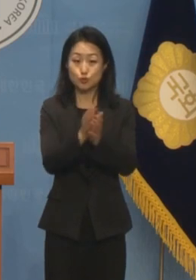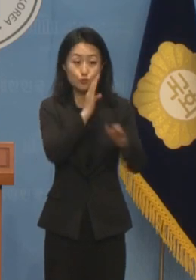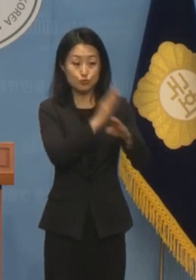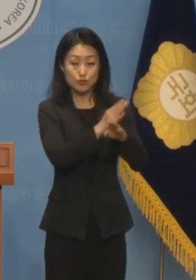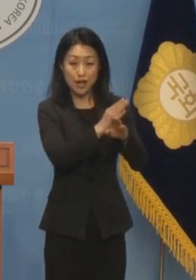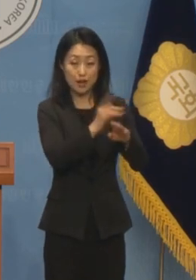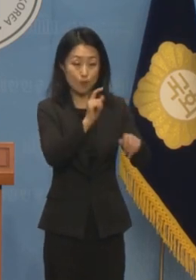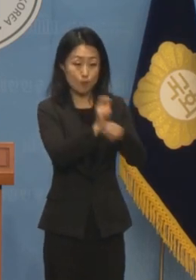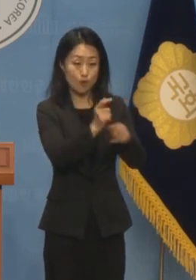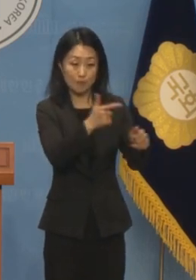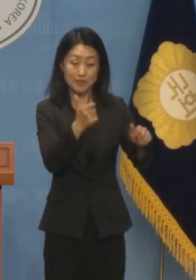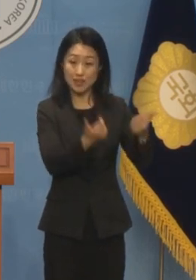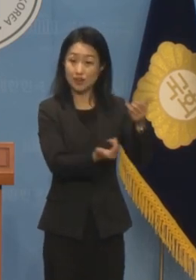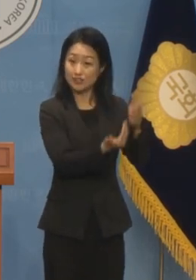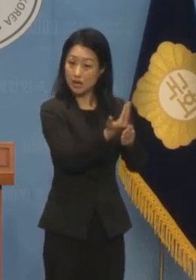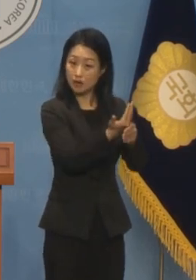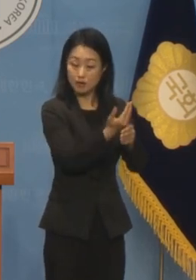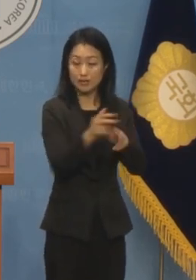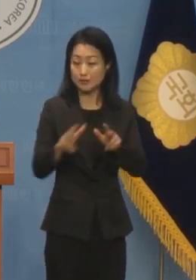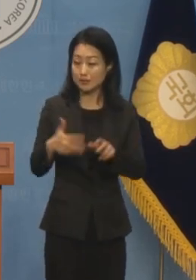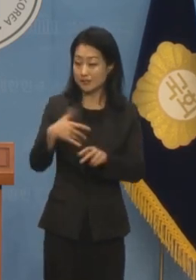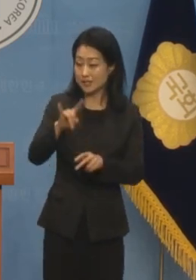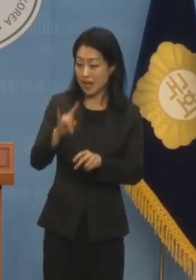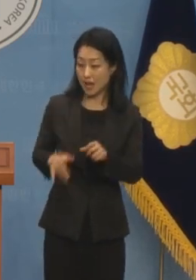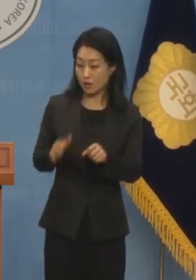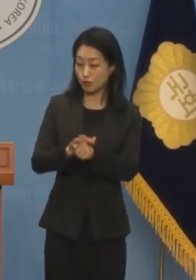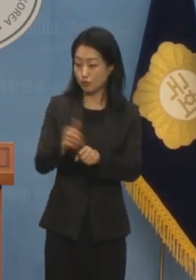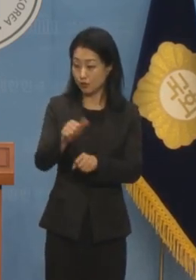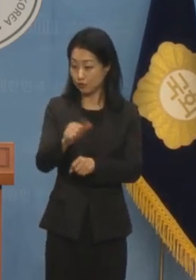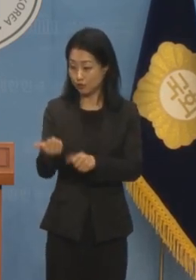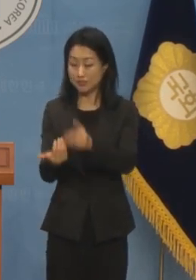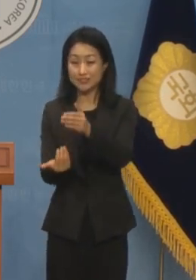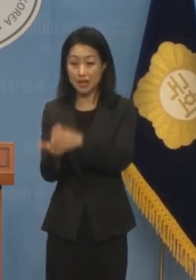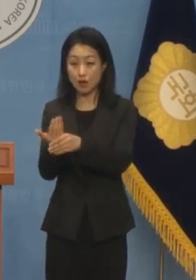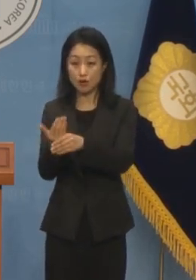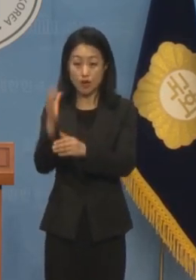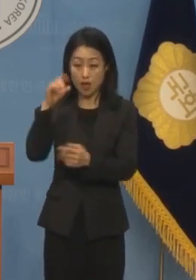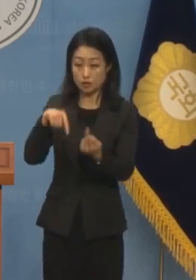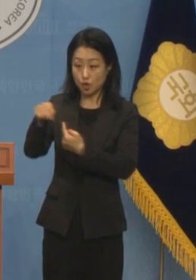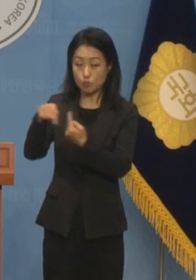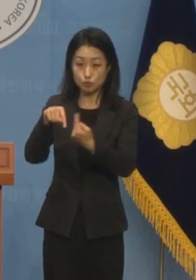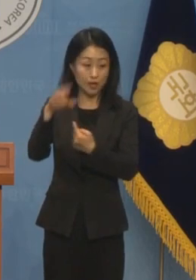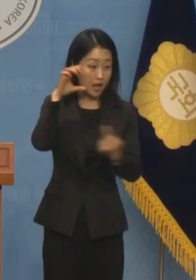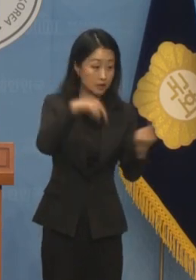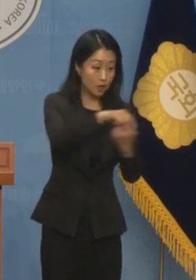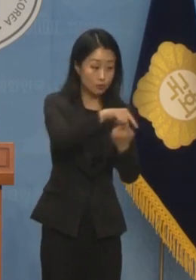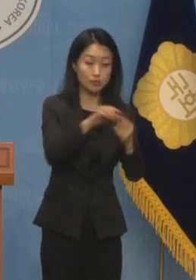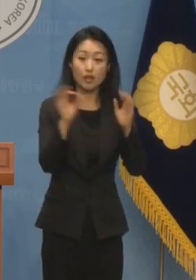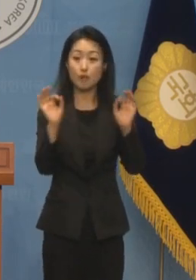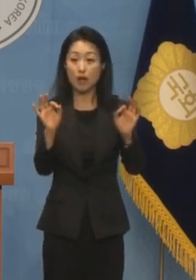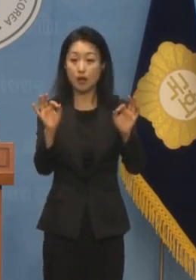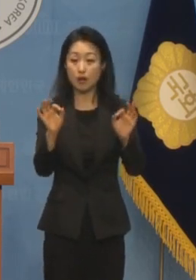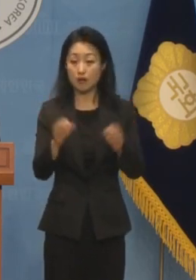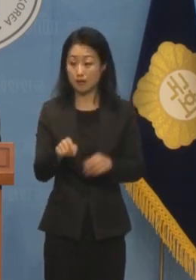필격 사건과 지금의 정쟁에서 삼는 청문회에 가해자가 재판